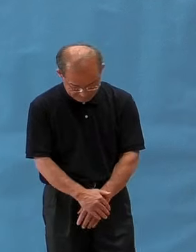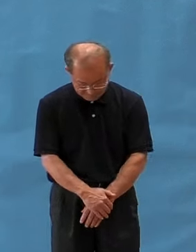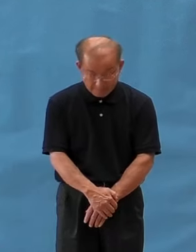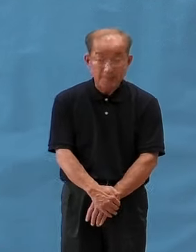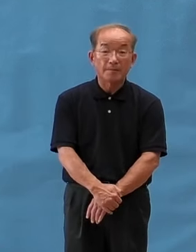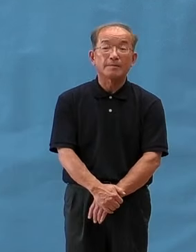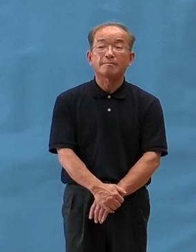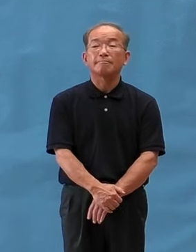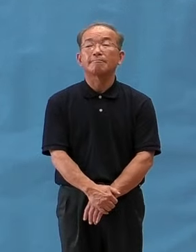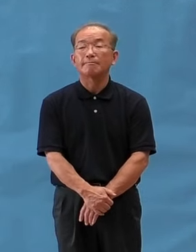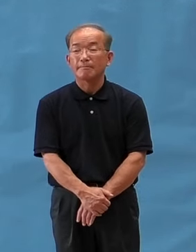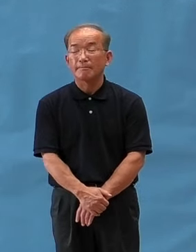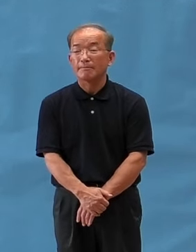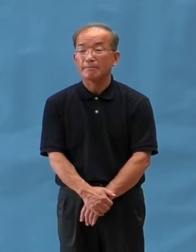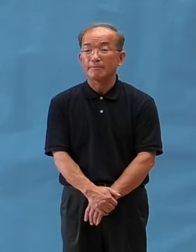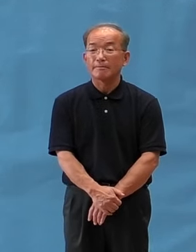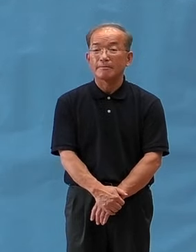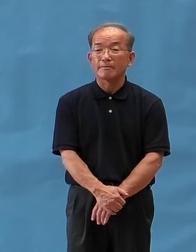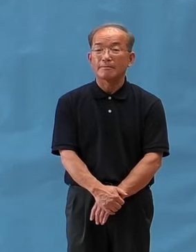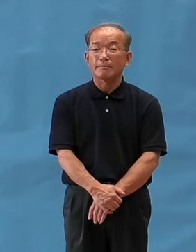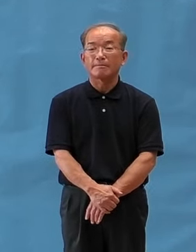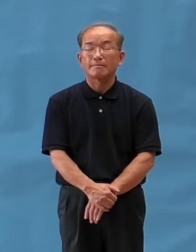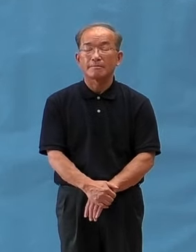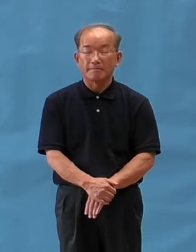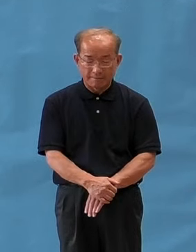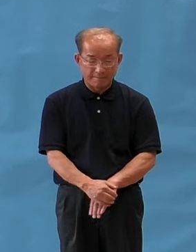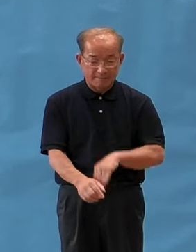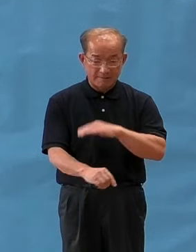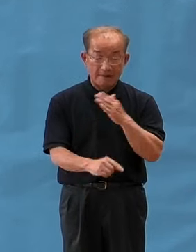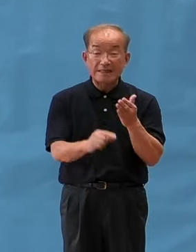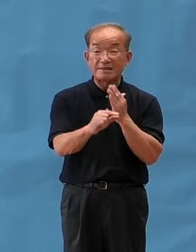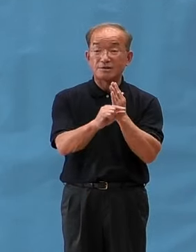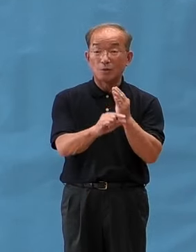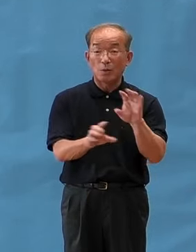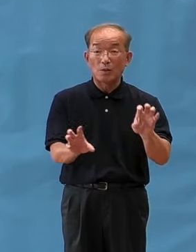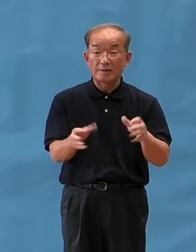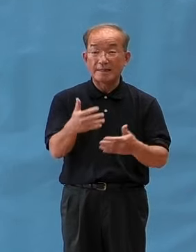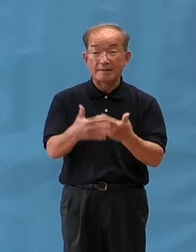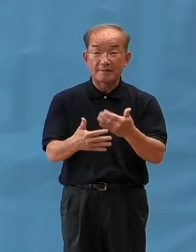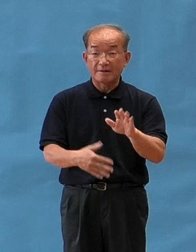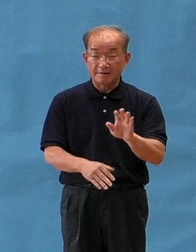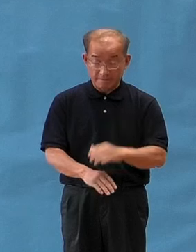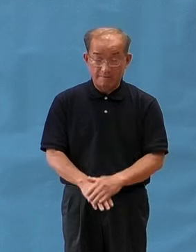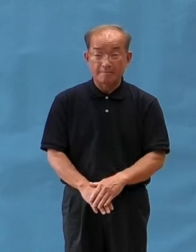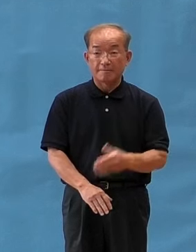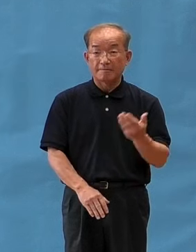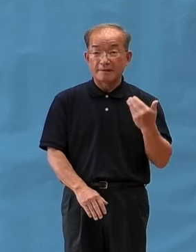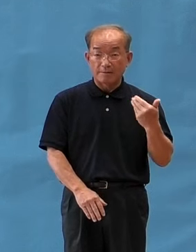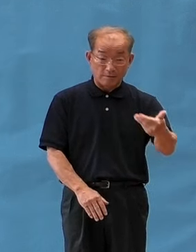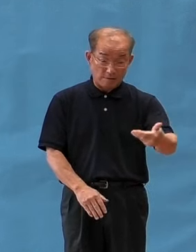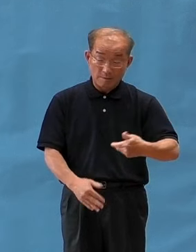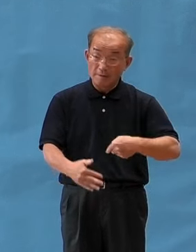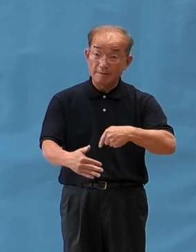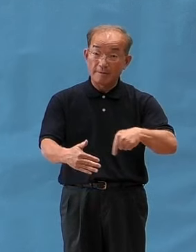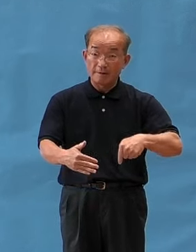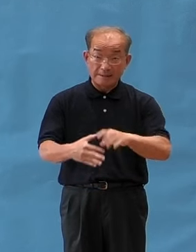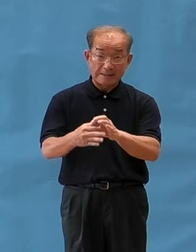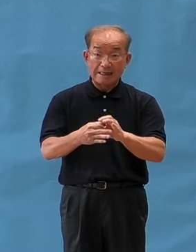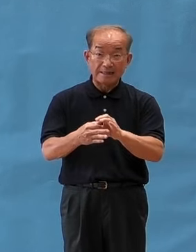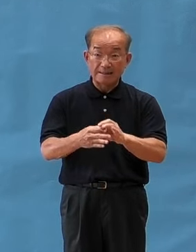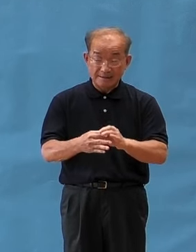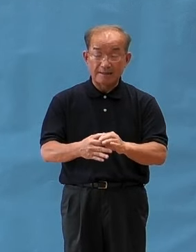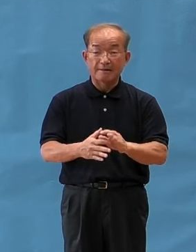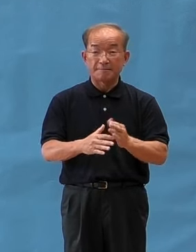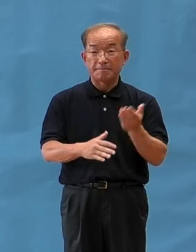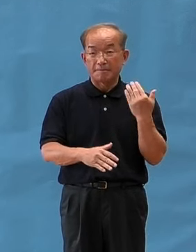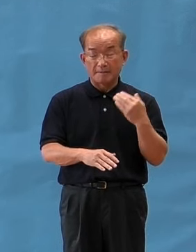はい、すいません、参院中央テレビの安倍と申します。すいません、先ほどの質問のところで関連して、知事先日